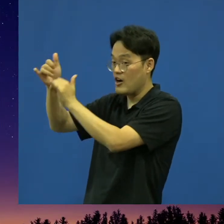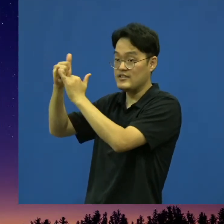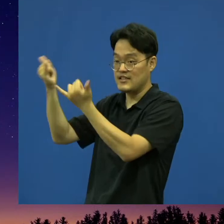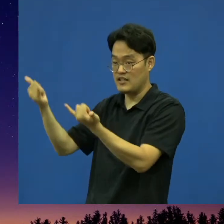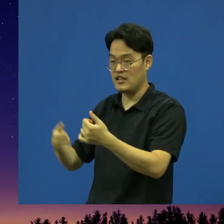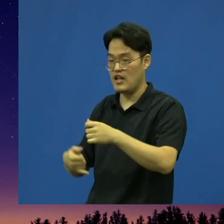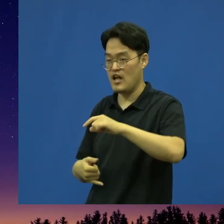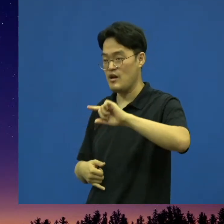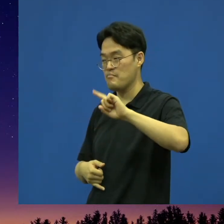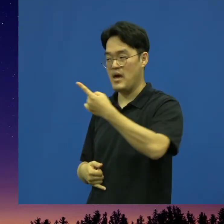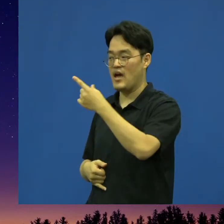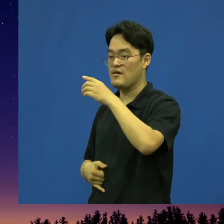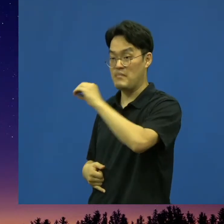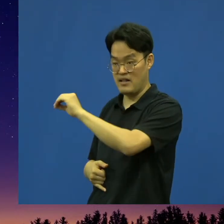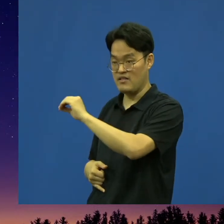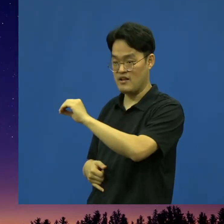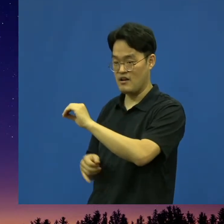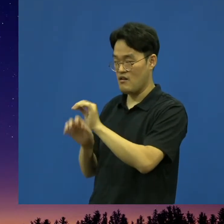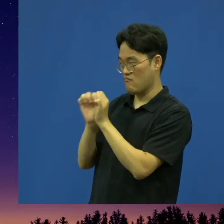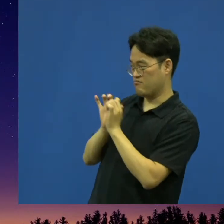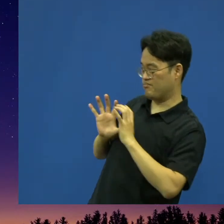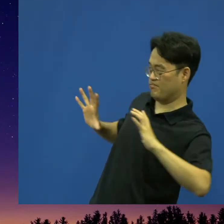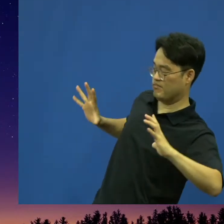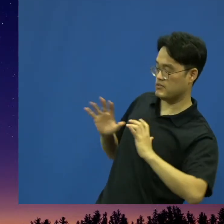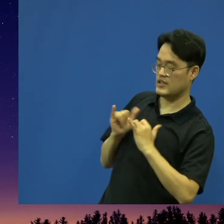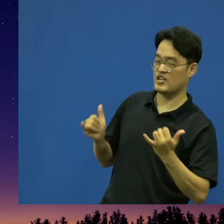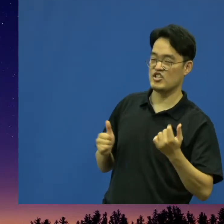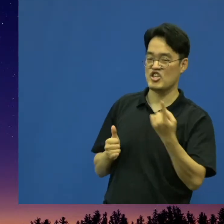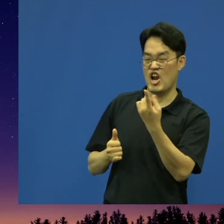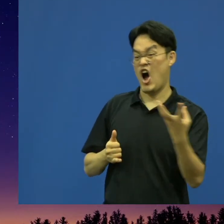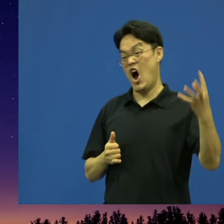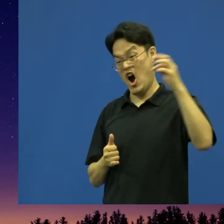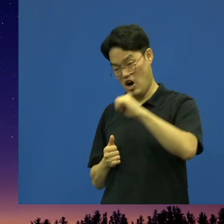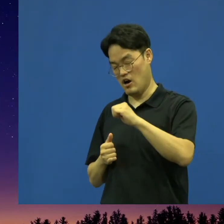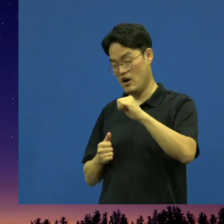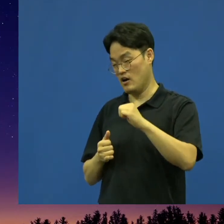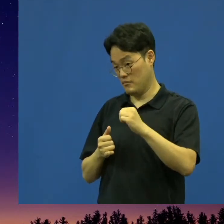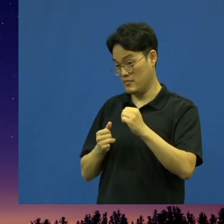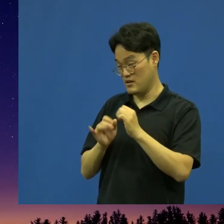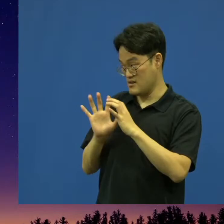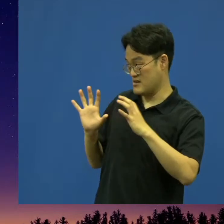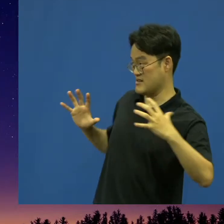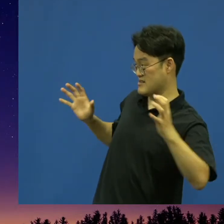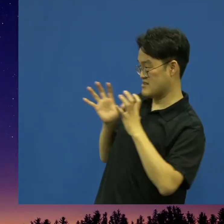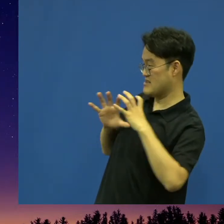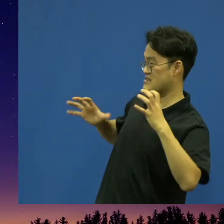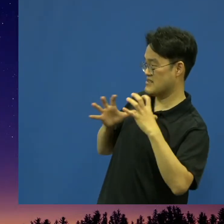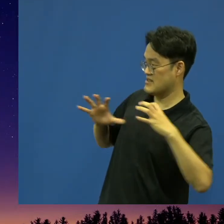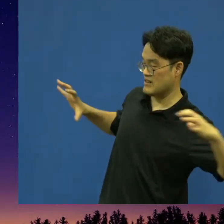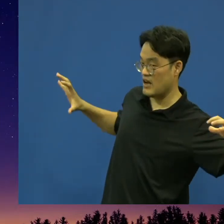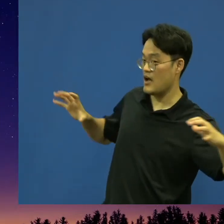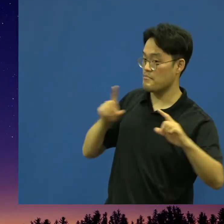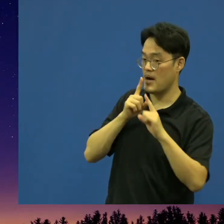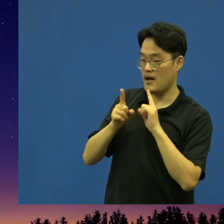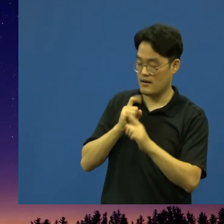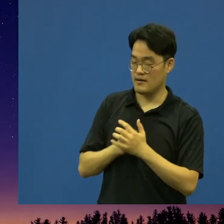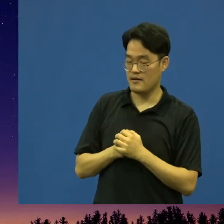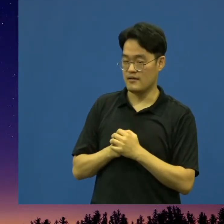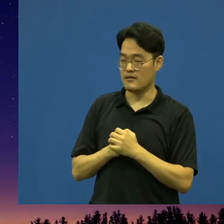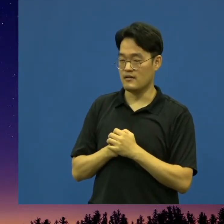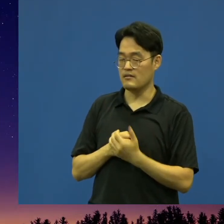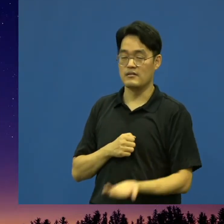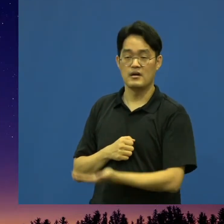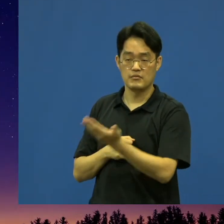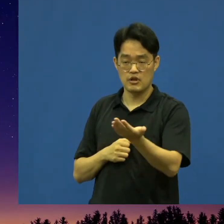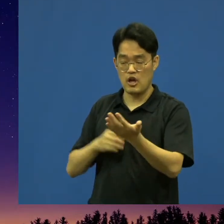모셔 선 자는 만만히요 심판을 베푸는데 책들이 펴 놓였더라. 여러분, 성경에는